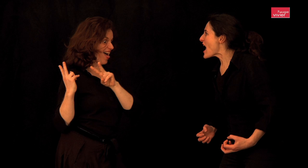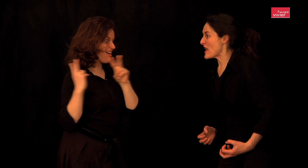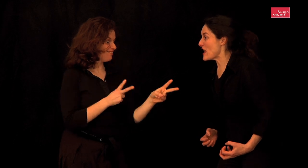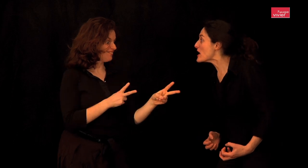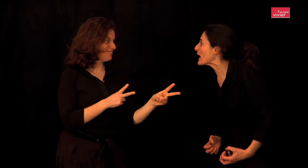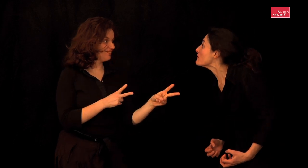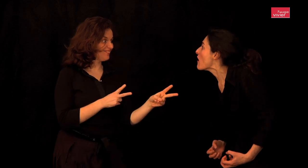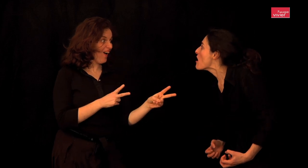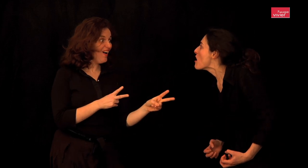Il arrive.